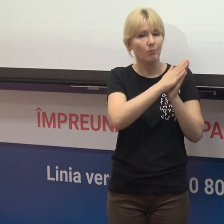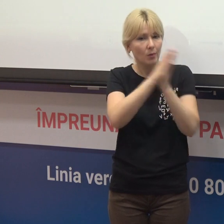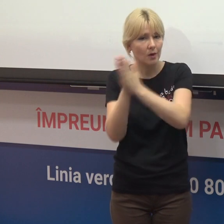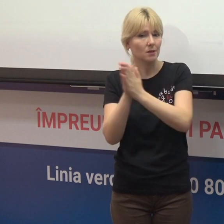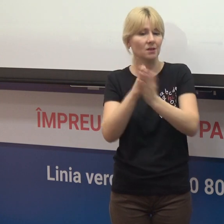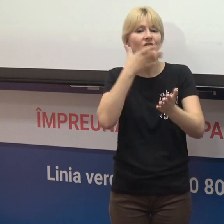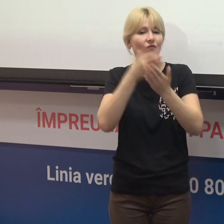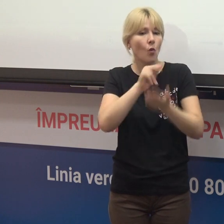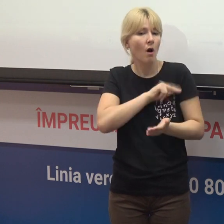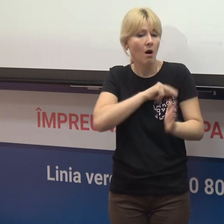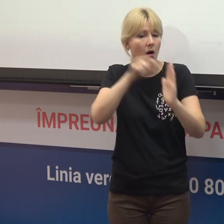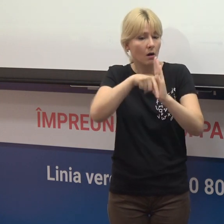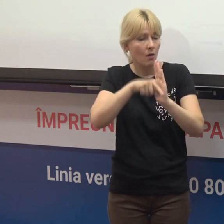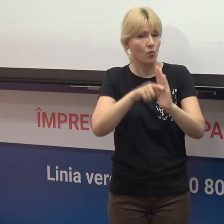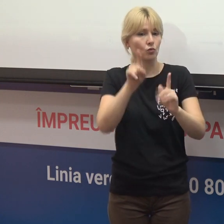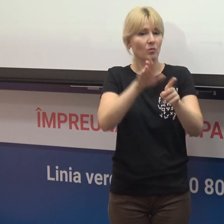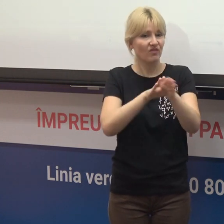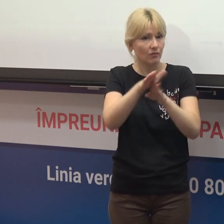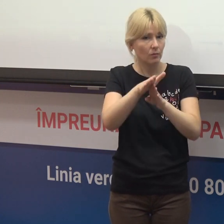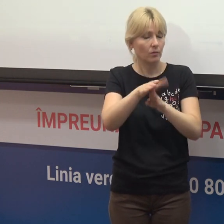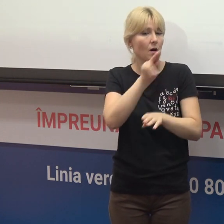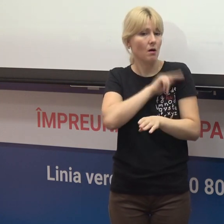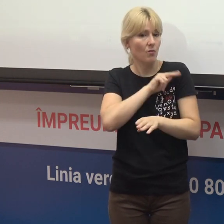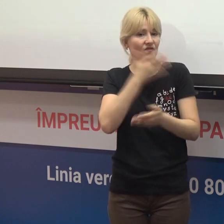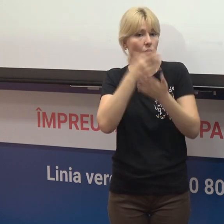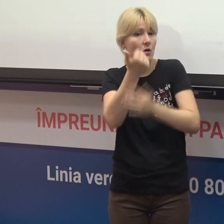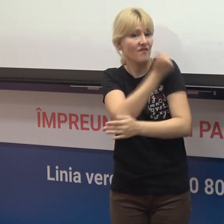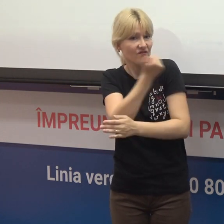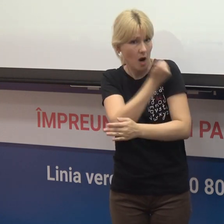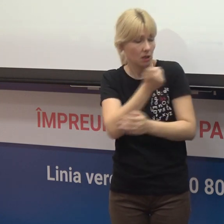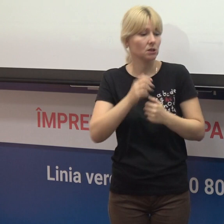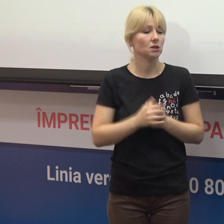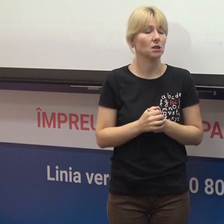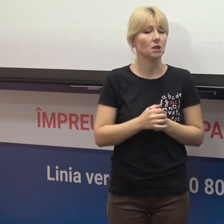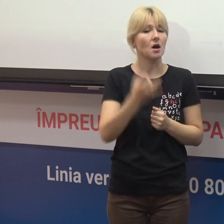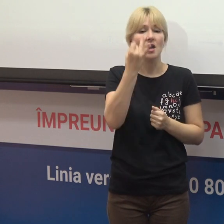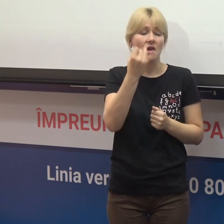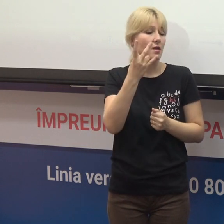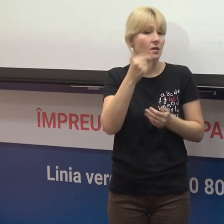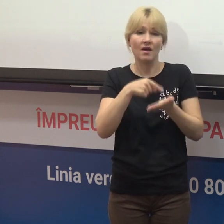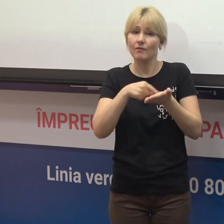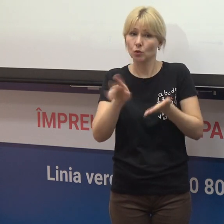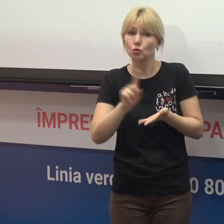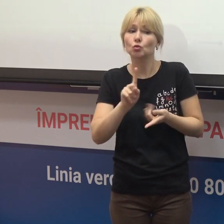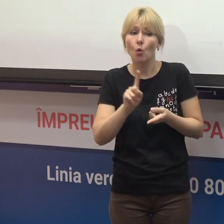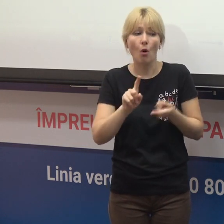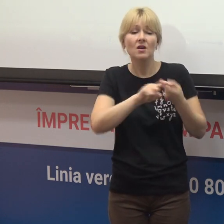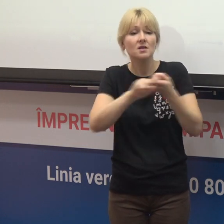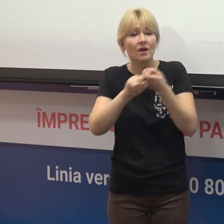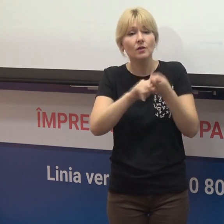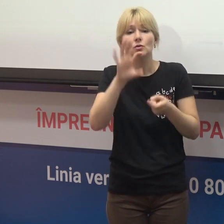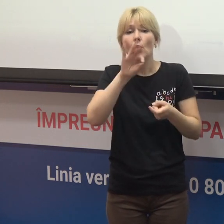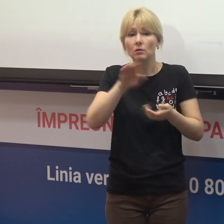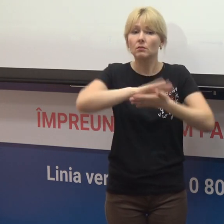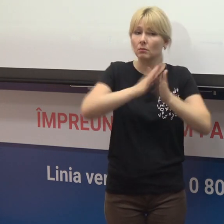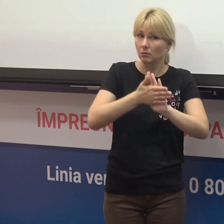accelera procesul de imunizare a angajaților. Totodată, vă zic că nu excludem faptul că, în dependență de situația epidemiologică